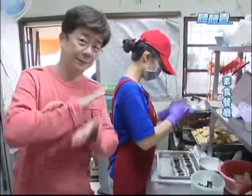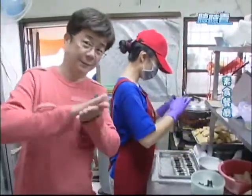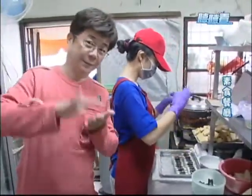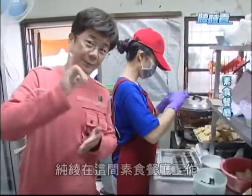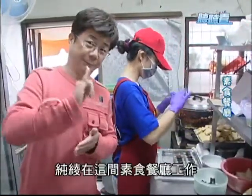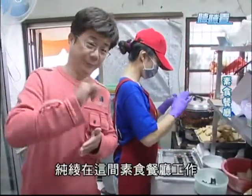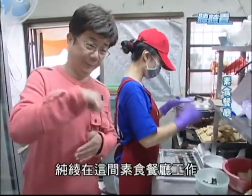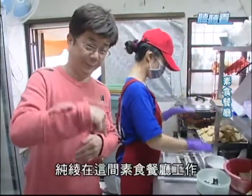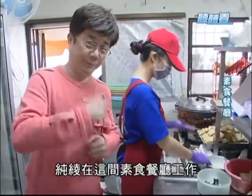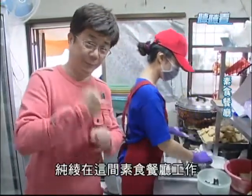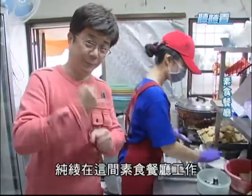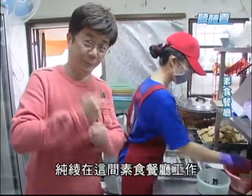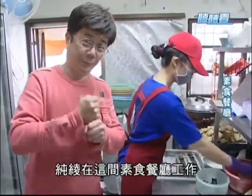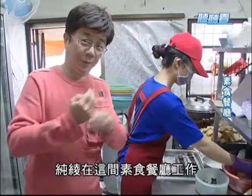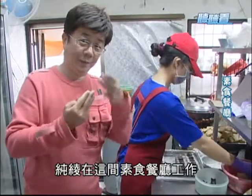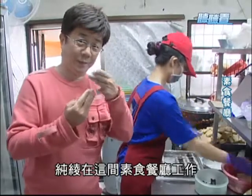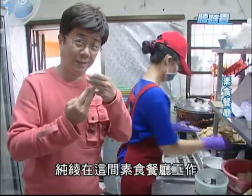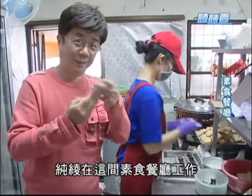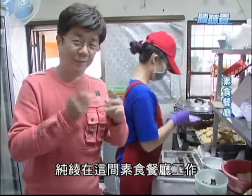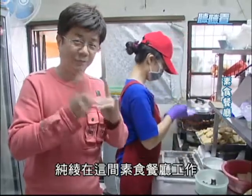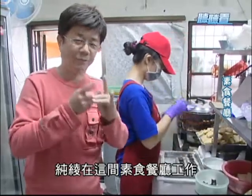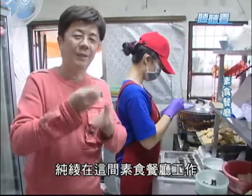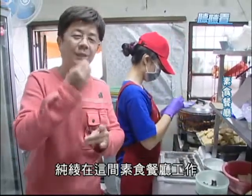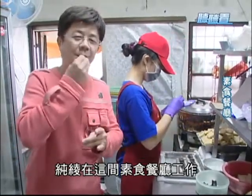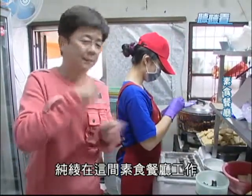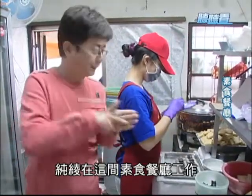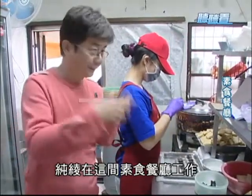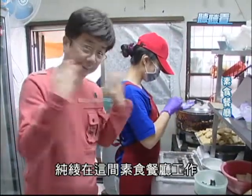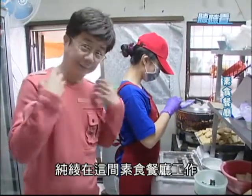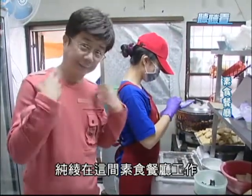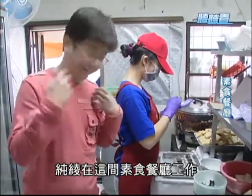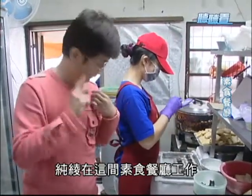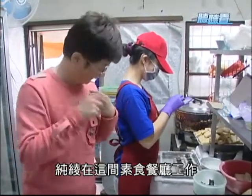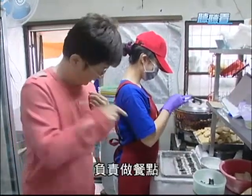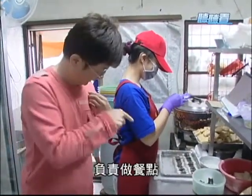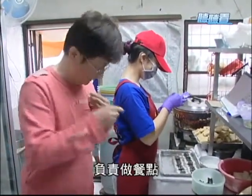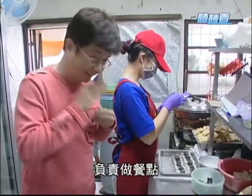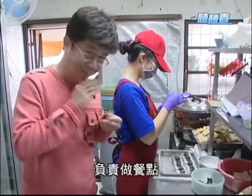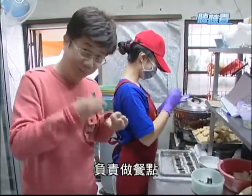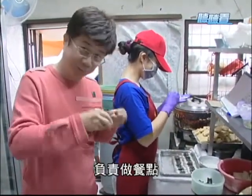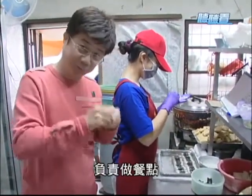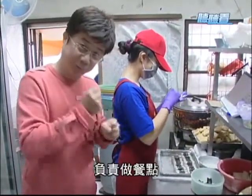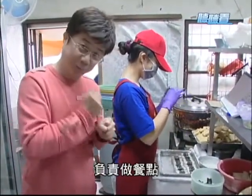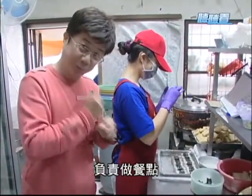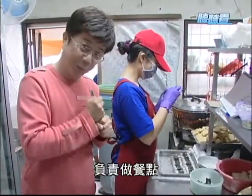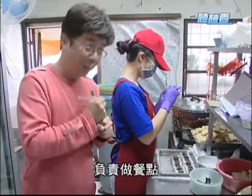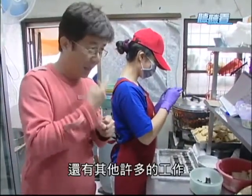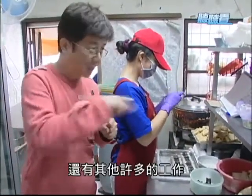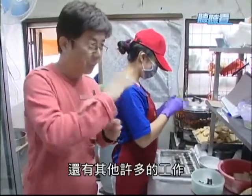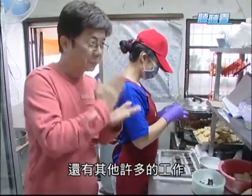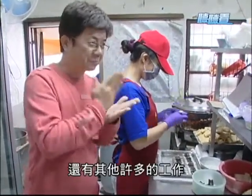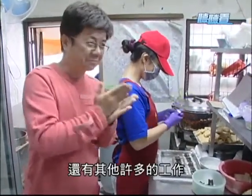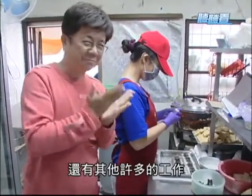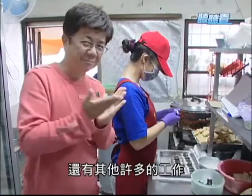纯玲啊，在这间素食餐厅工作，负责做餐点，还有其他许多的工